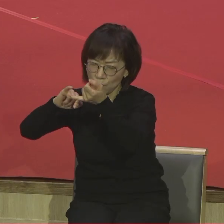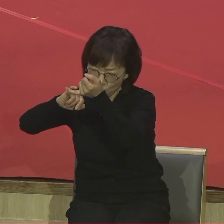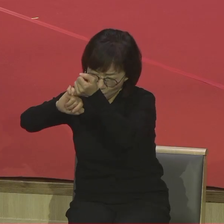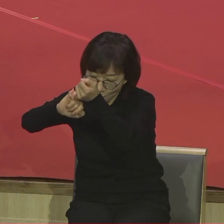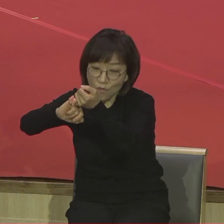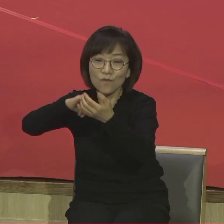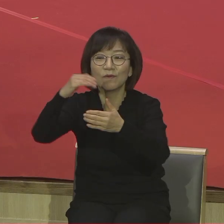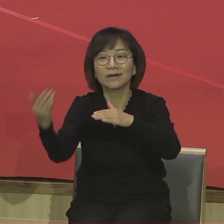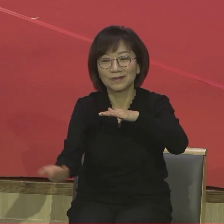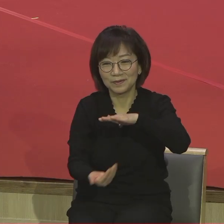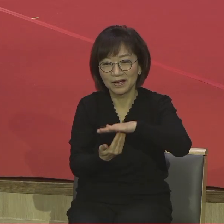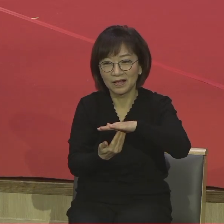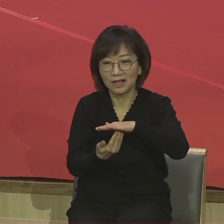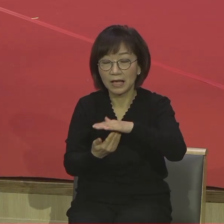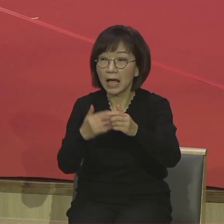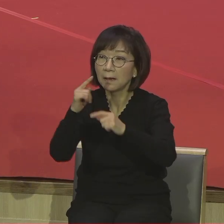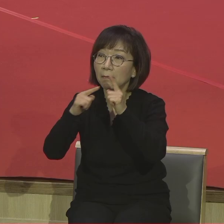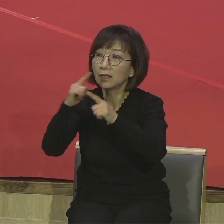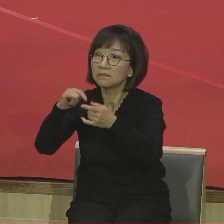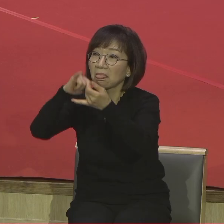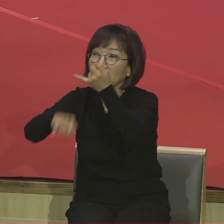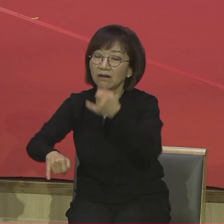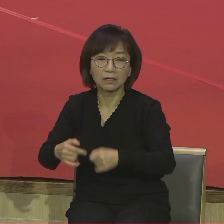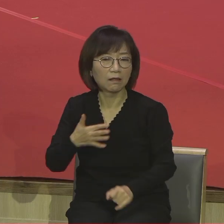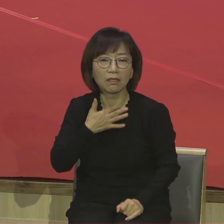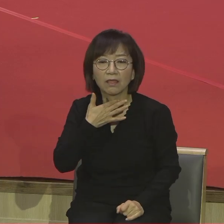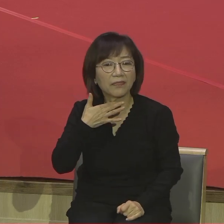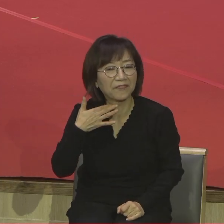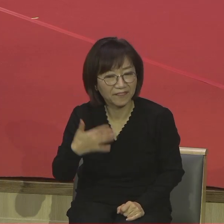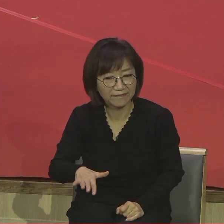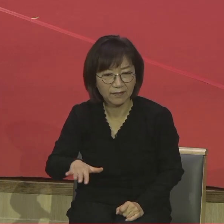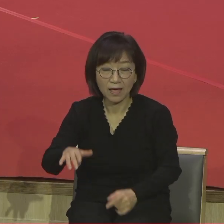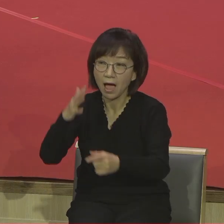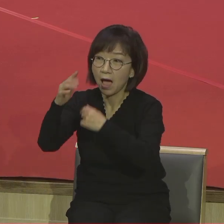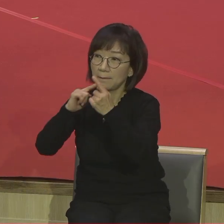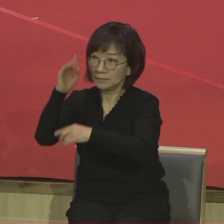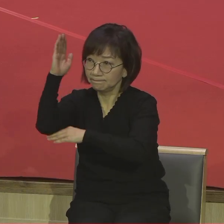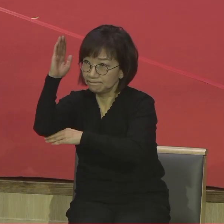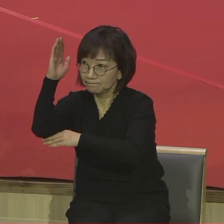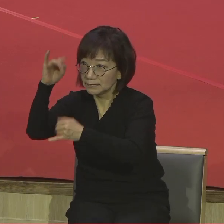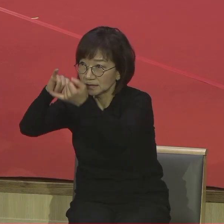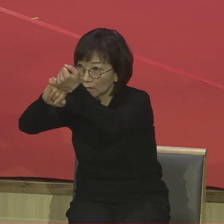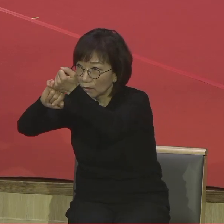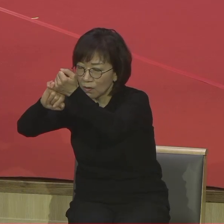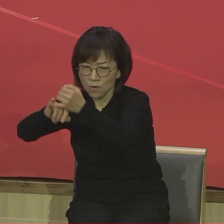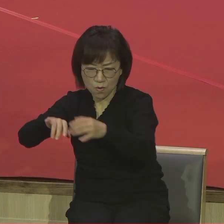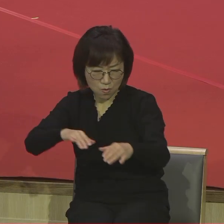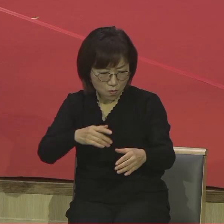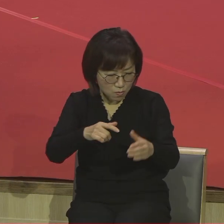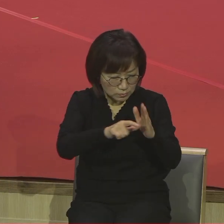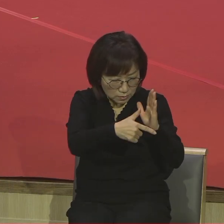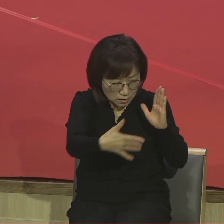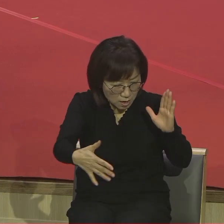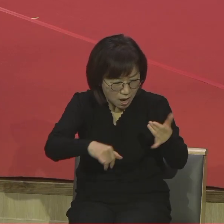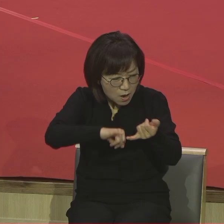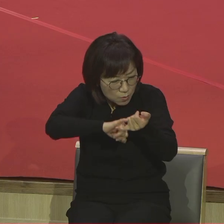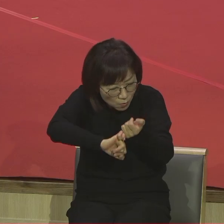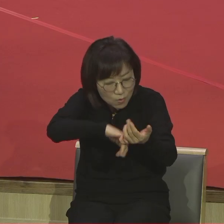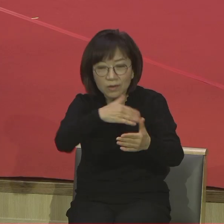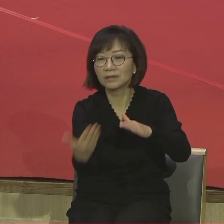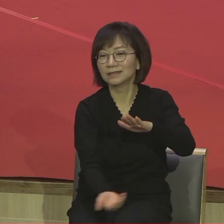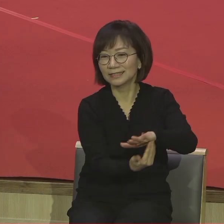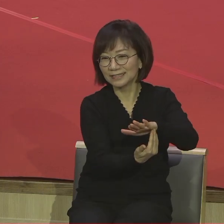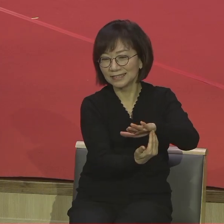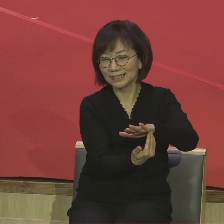않아요. 1.1핵도 성취되지 않는 말씀이 없다. 그래서 여러분이 성공적인 신앙생활